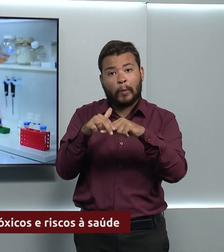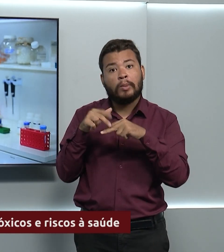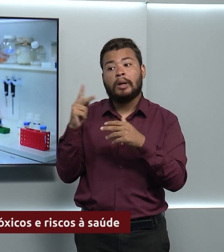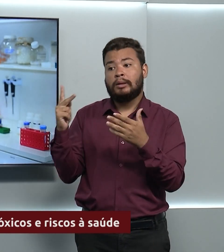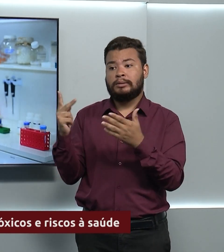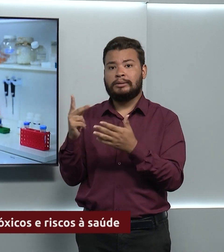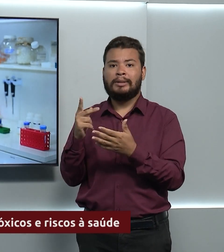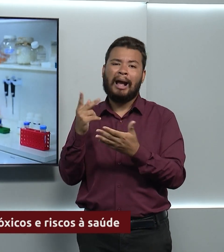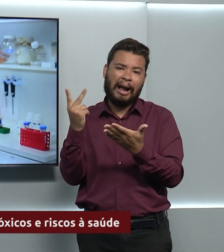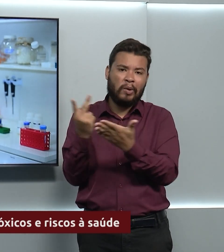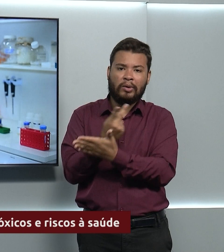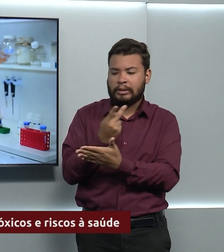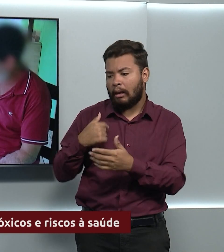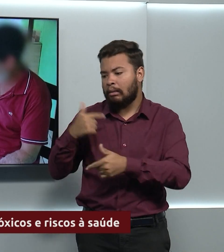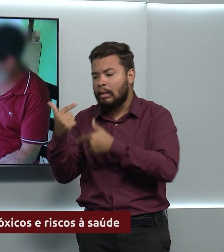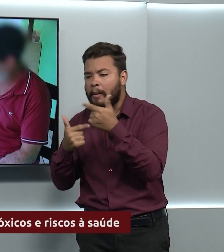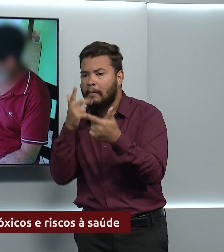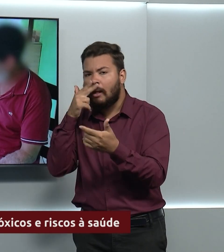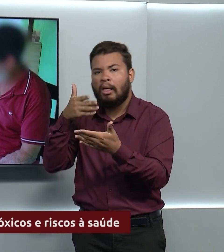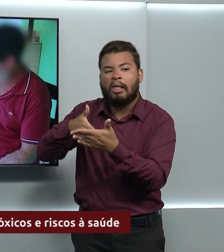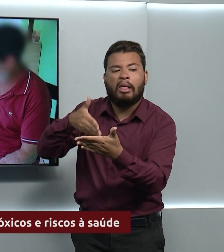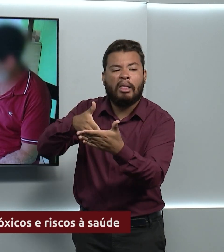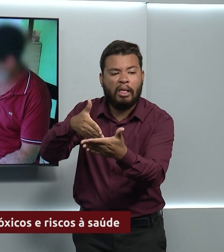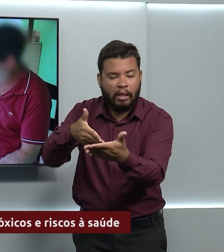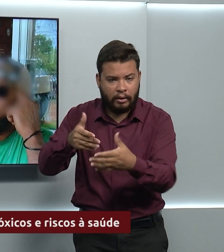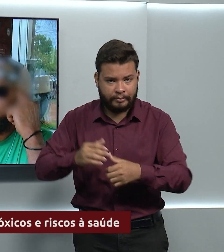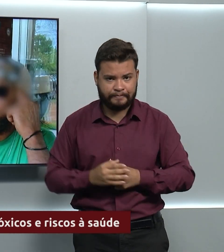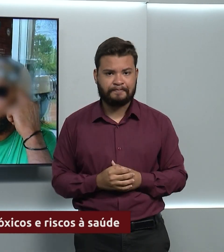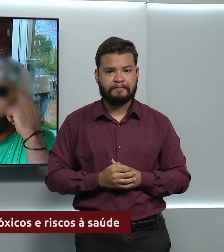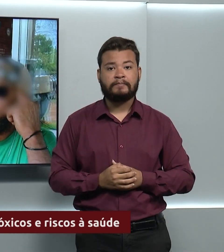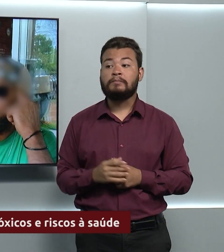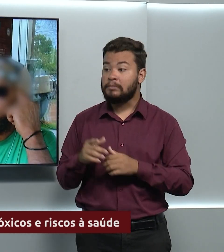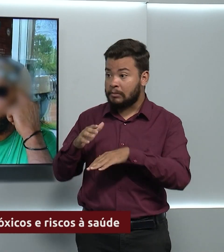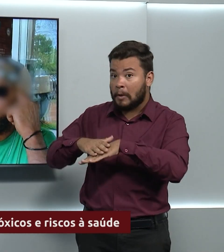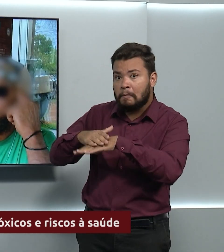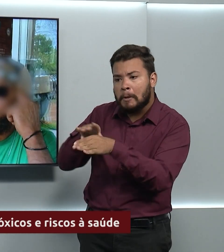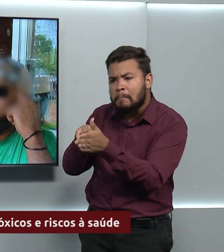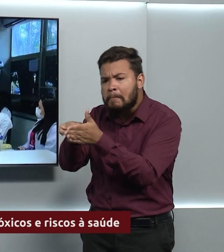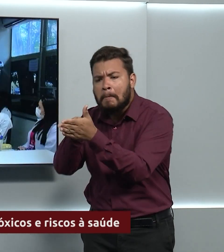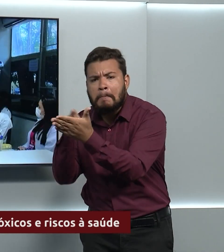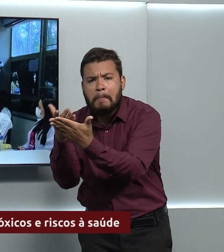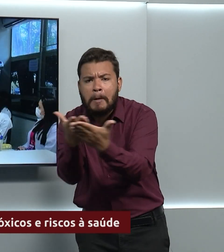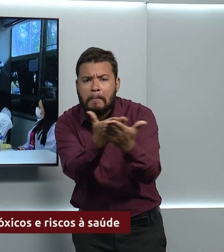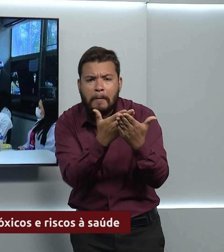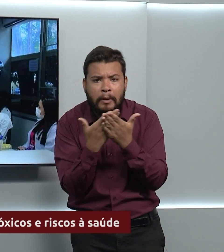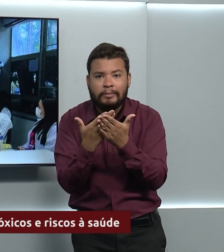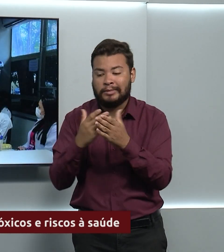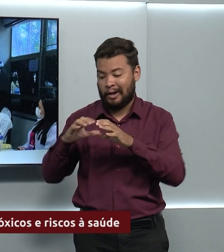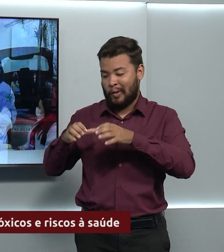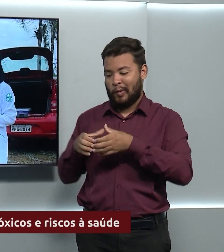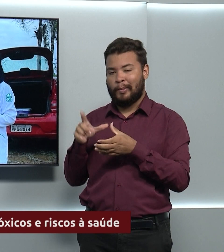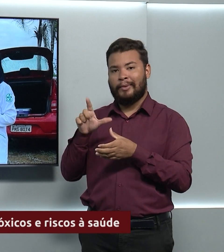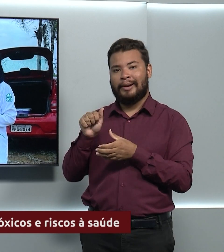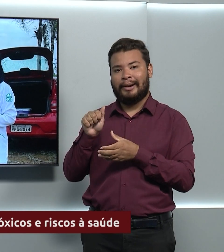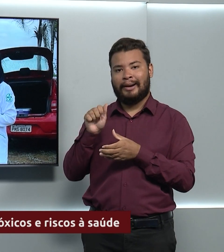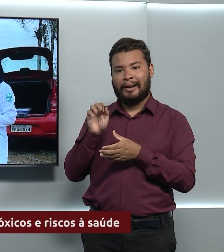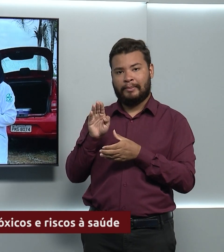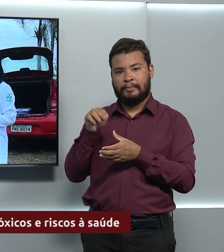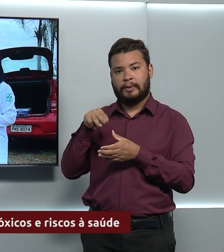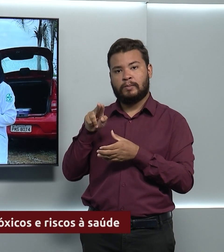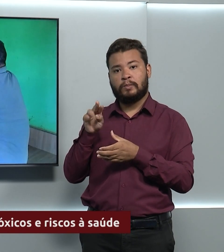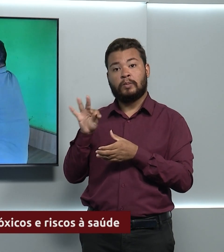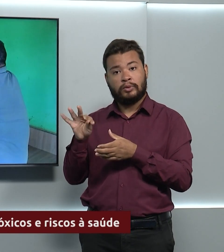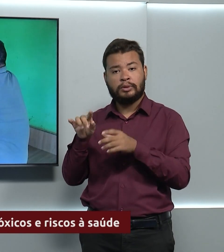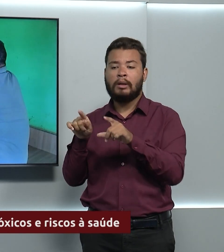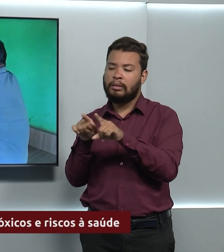o manejo ou a rotina. Durante a coleta de dados para a realização das pesquisas, a equipe do LabMut também leva